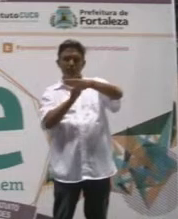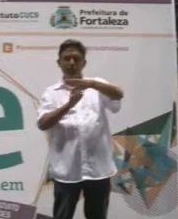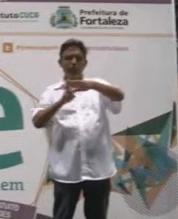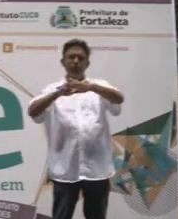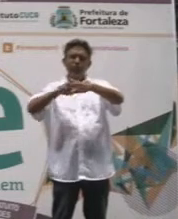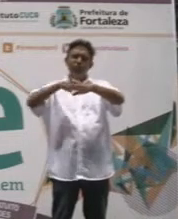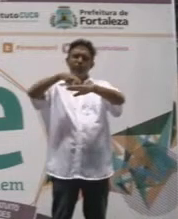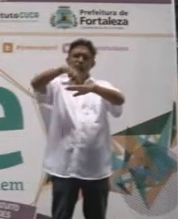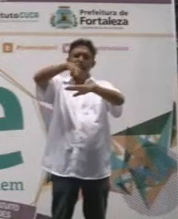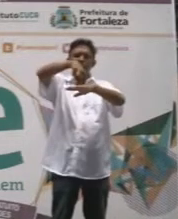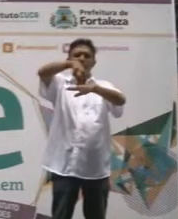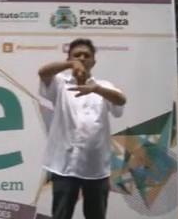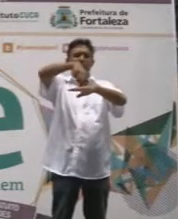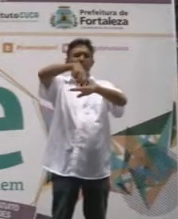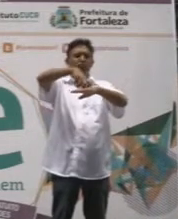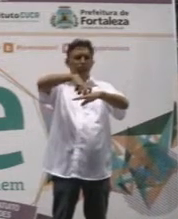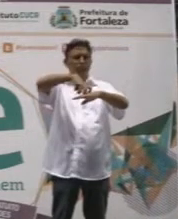e agradece.